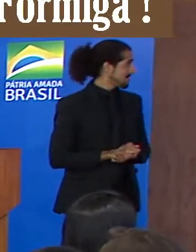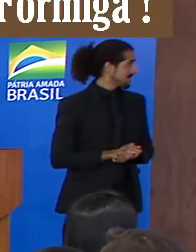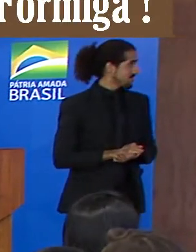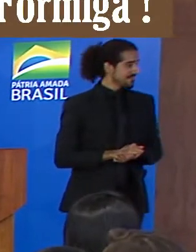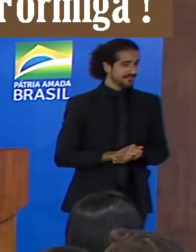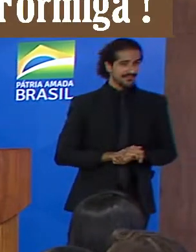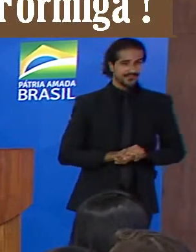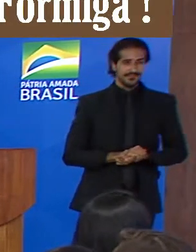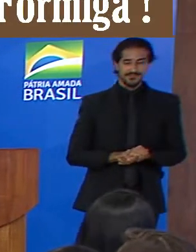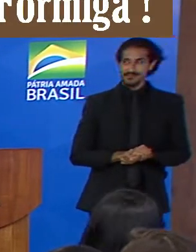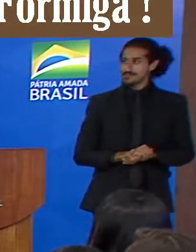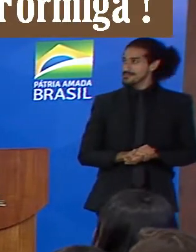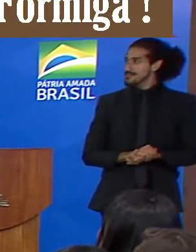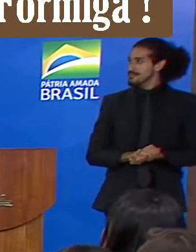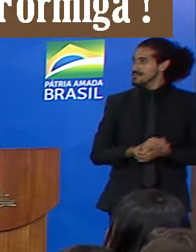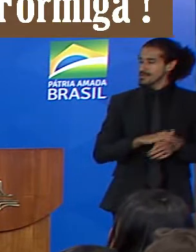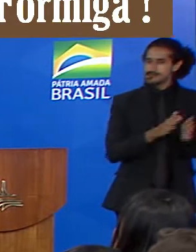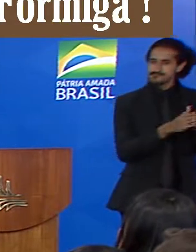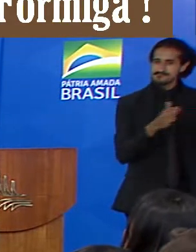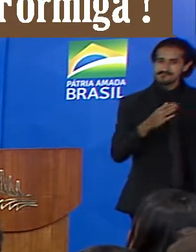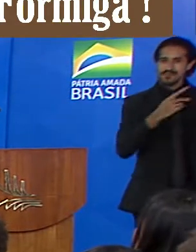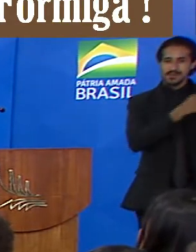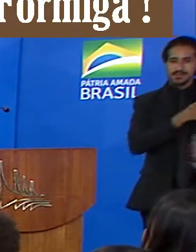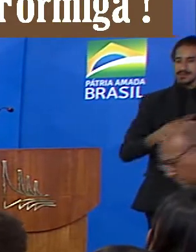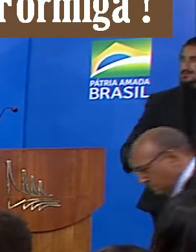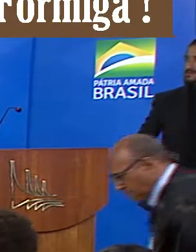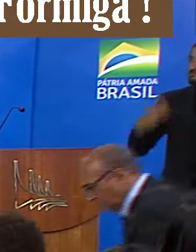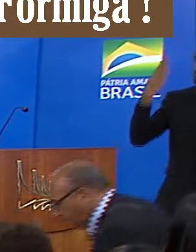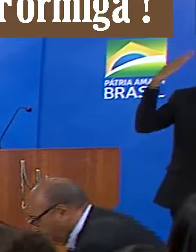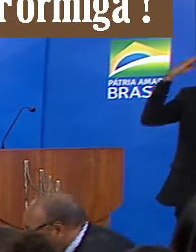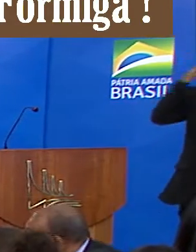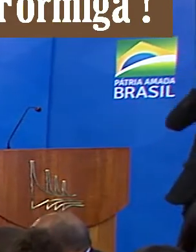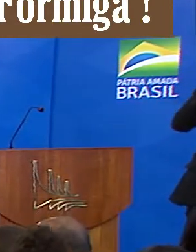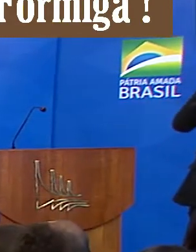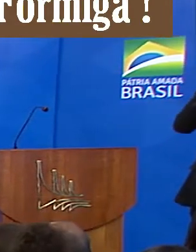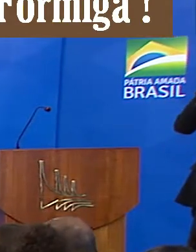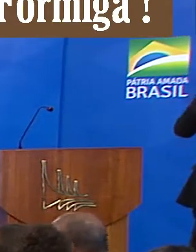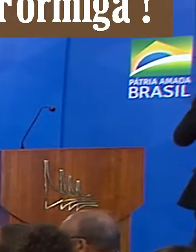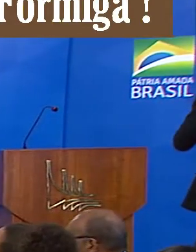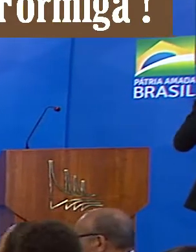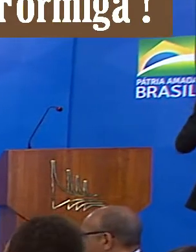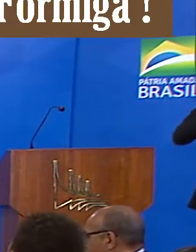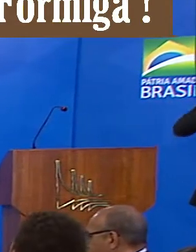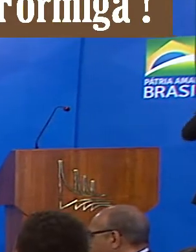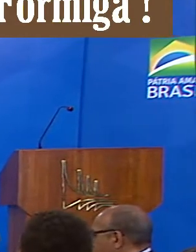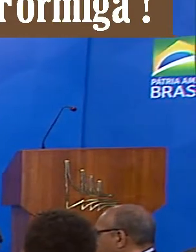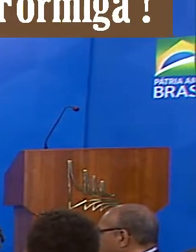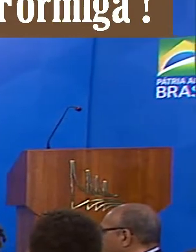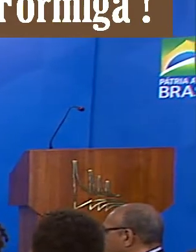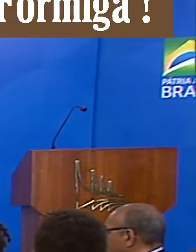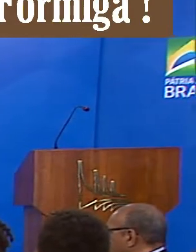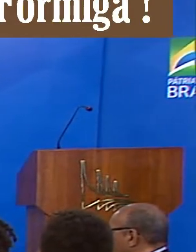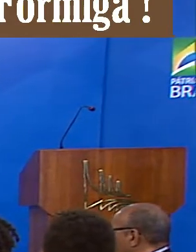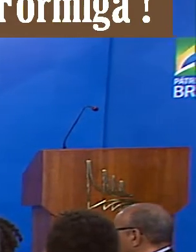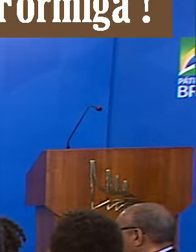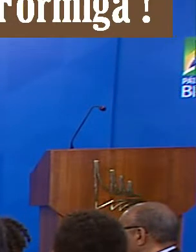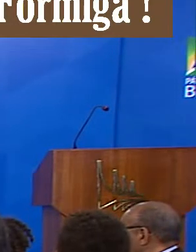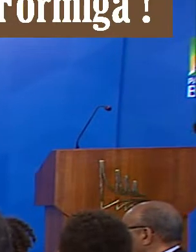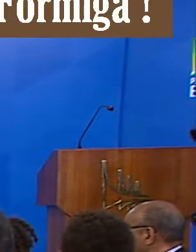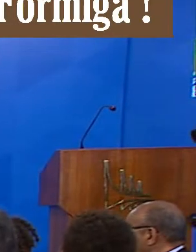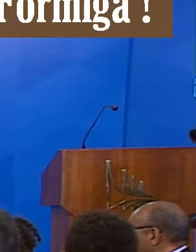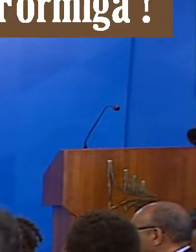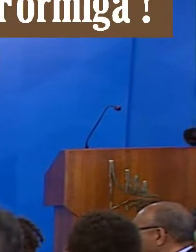nesse momento o presidente da república Jair Bolsonaro assina a medida provisória que concede pensão